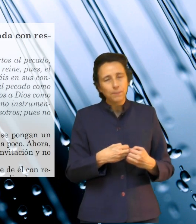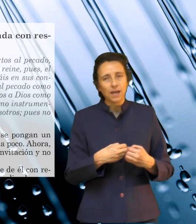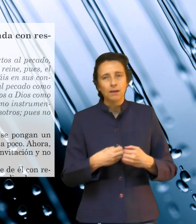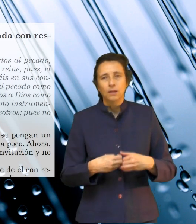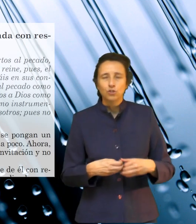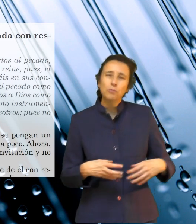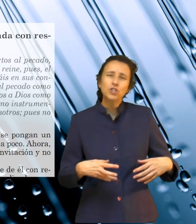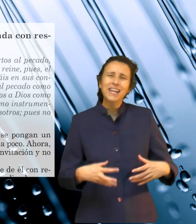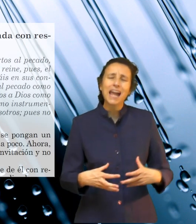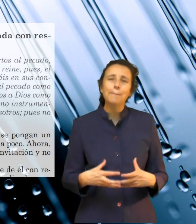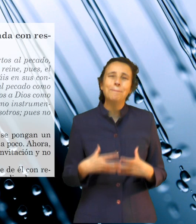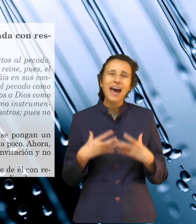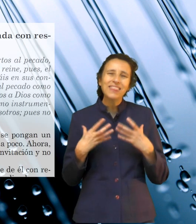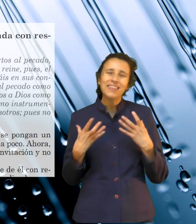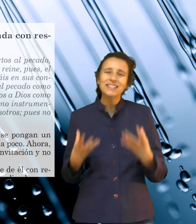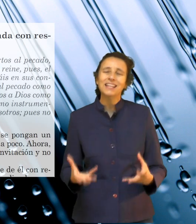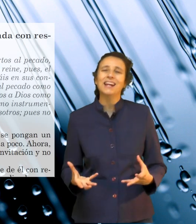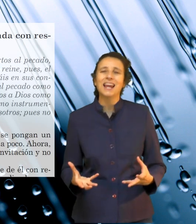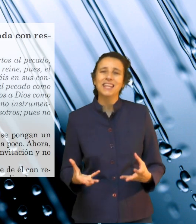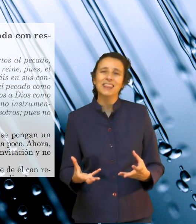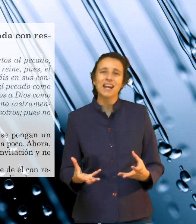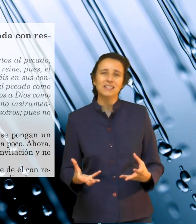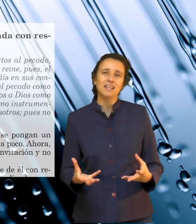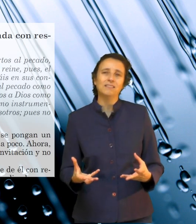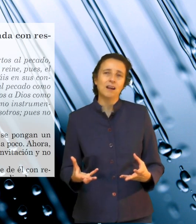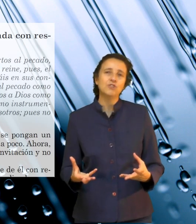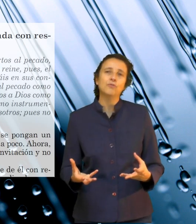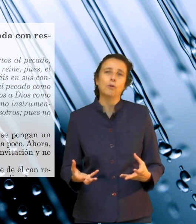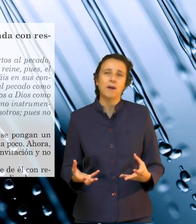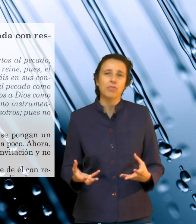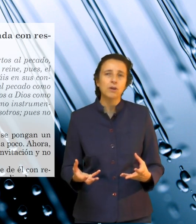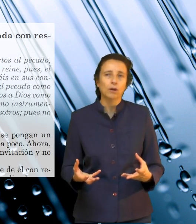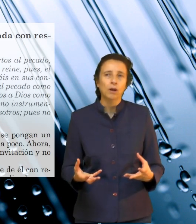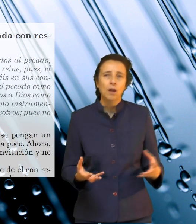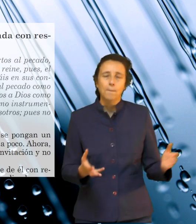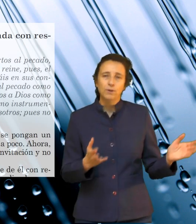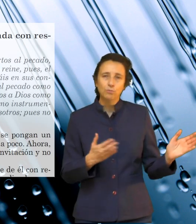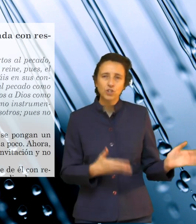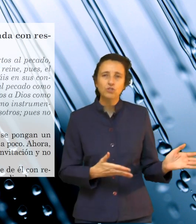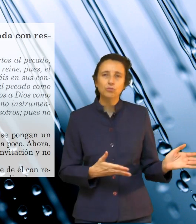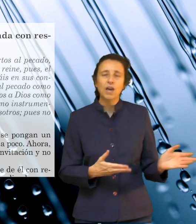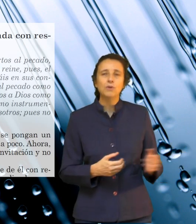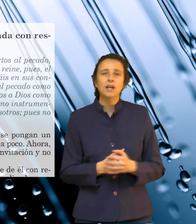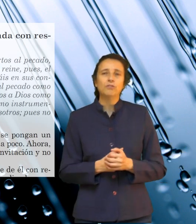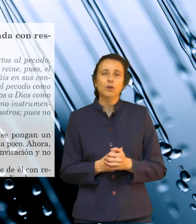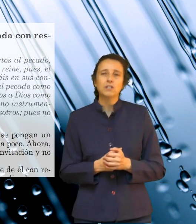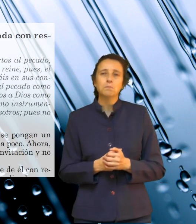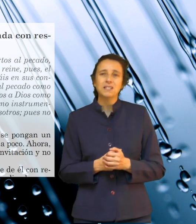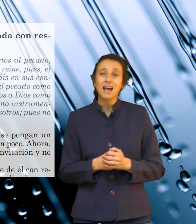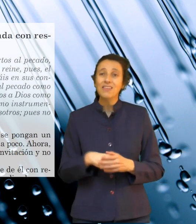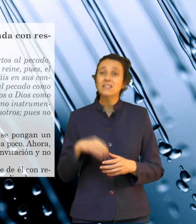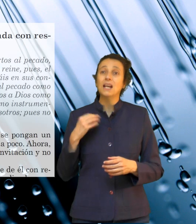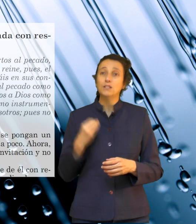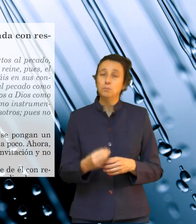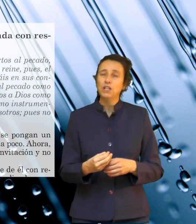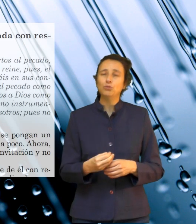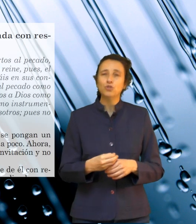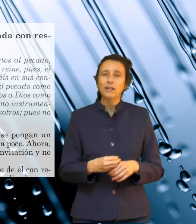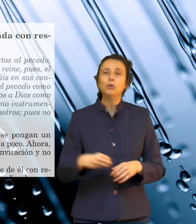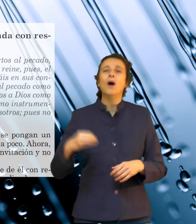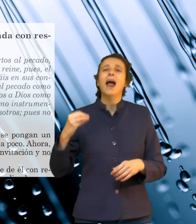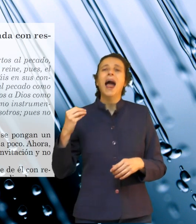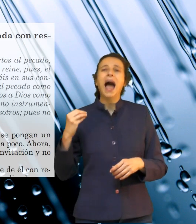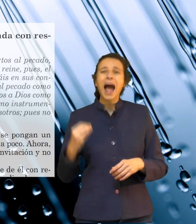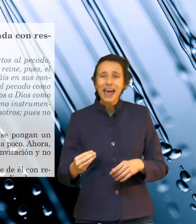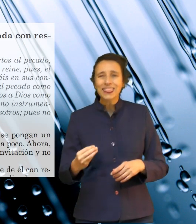es propia. Somos incapaces de realizar esa transformación. Pero hemos estudiado en lecciones pasadas que el